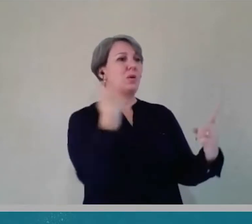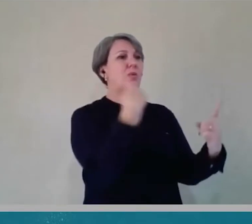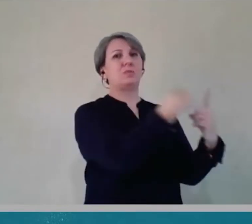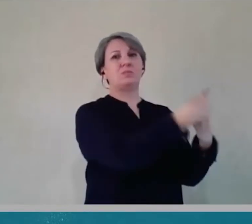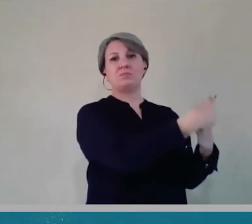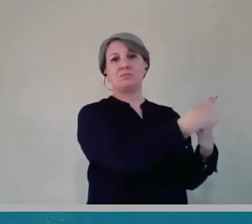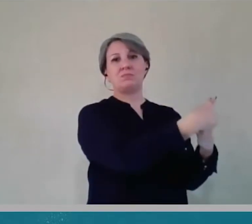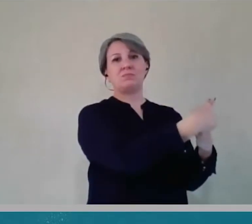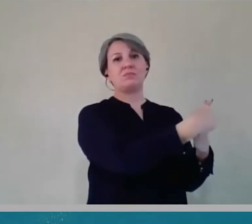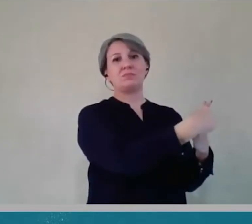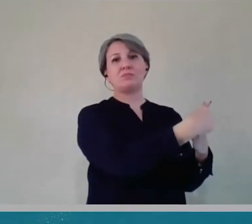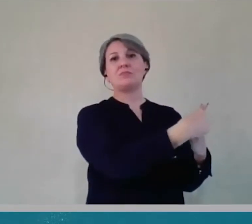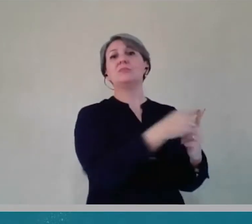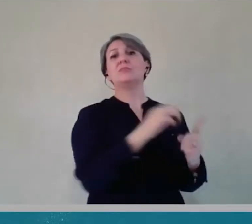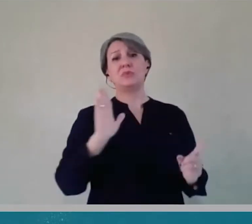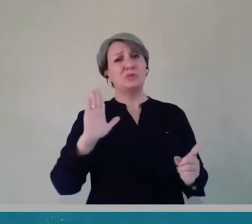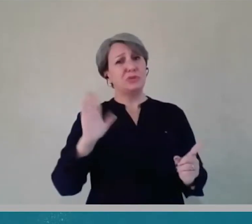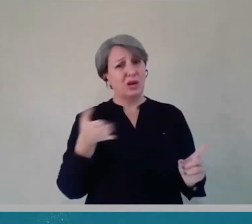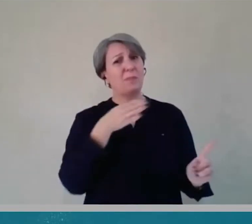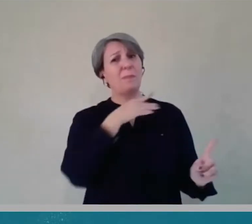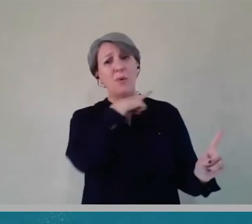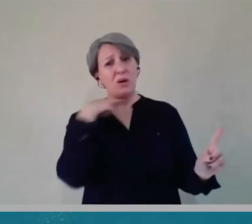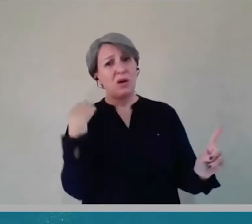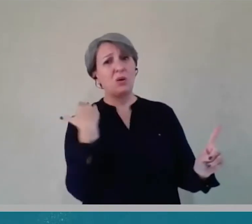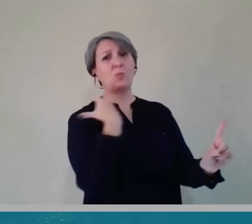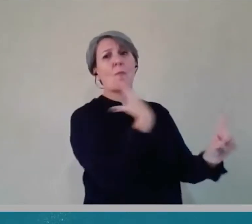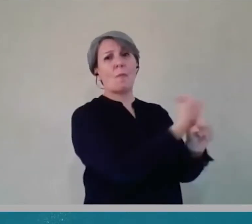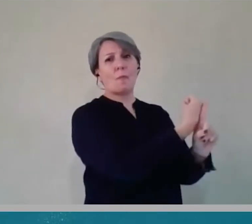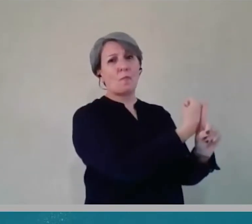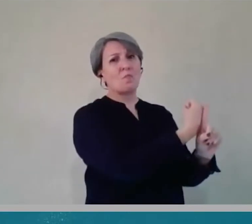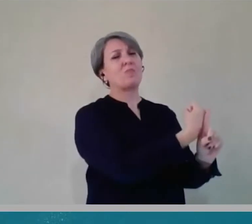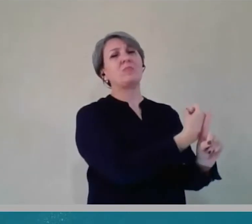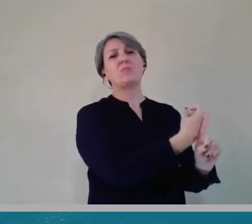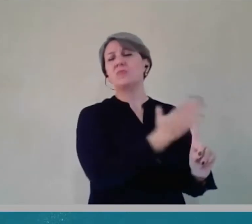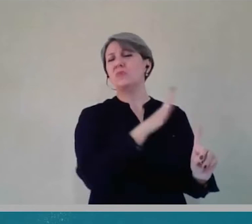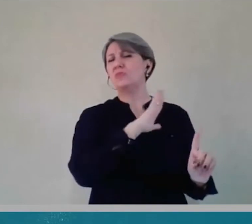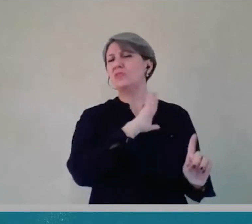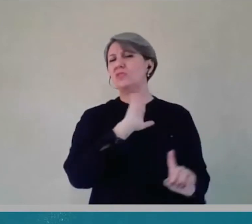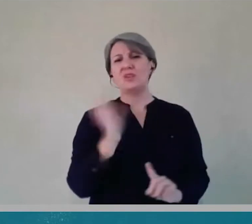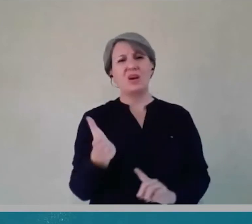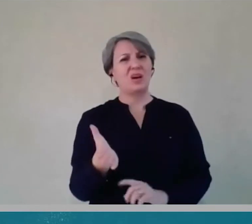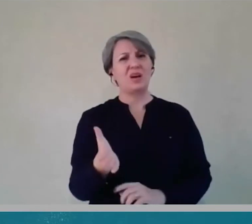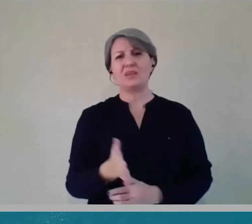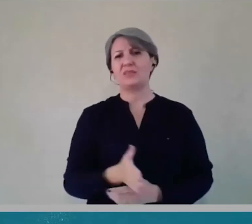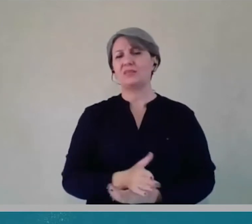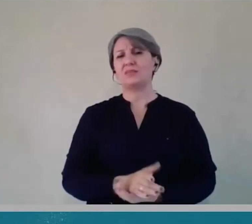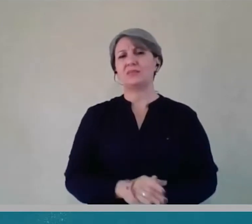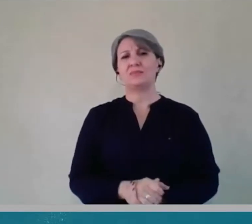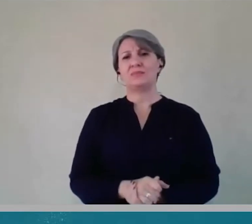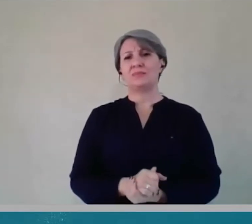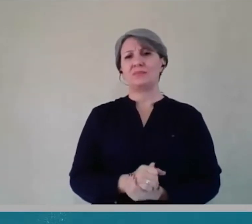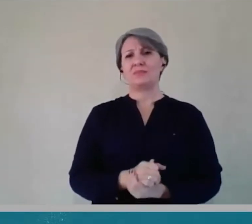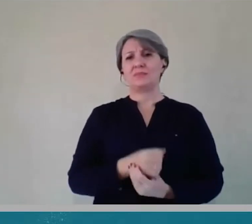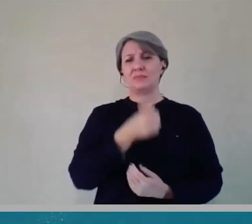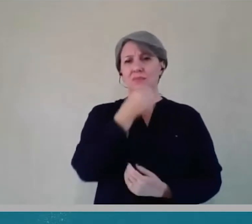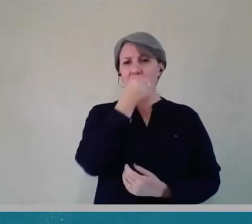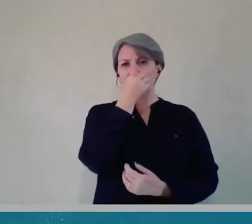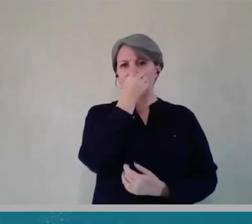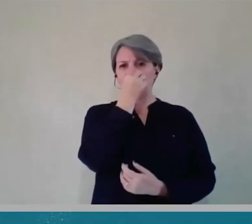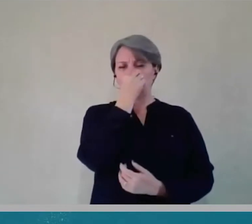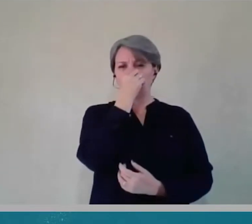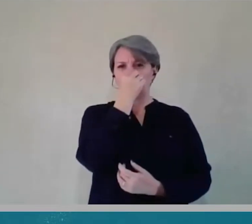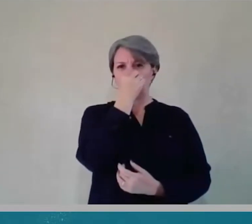morreu, a carne com as suas concupiscências já foi crucificada. Então, queridos irmãos, vamos viver